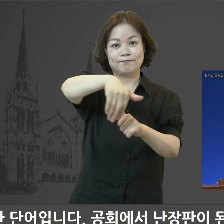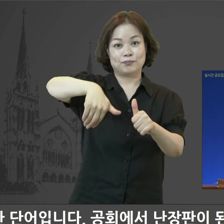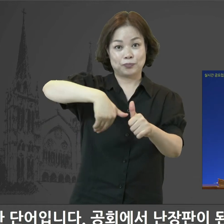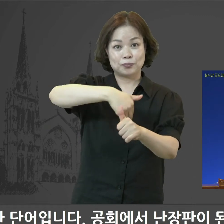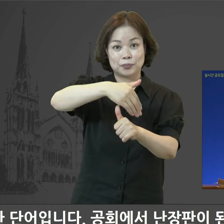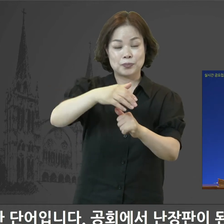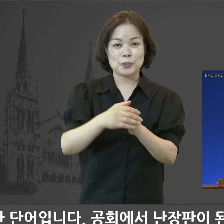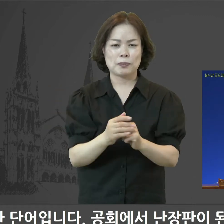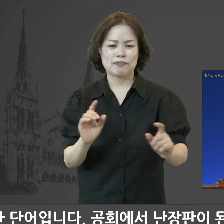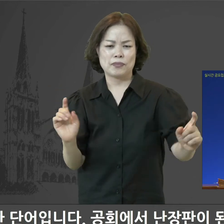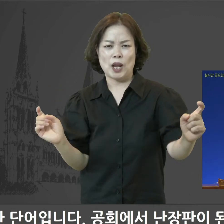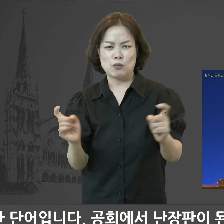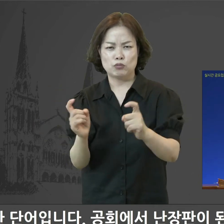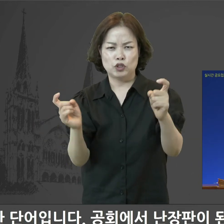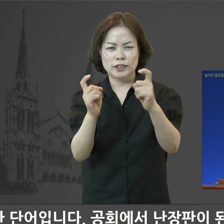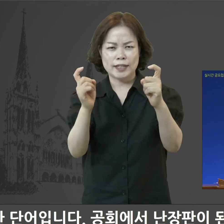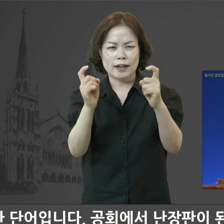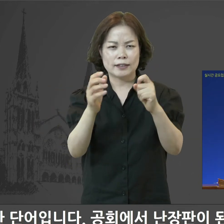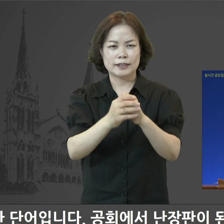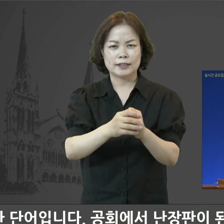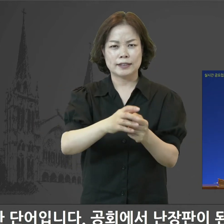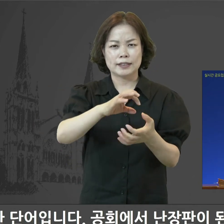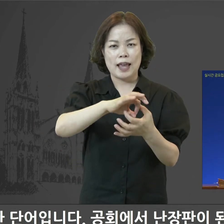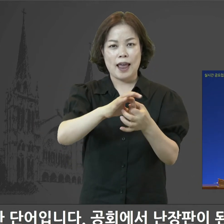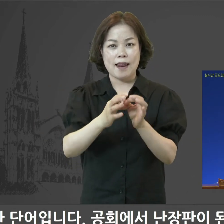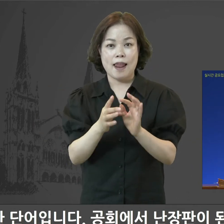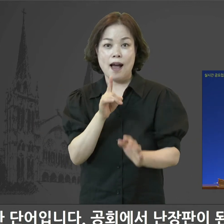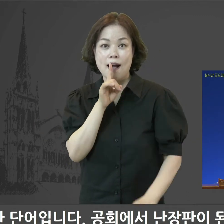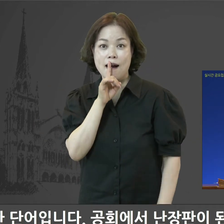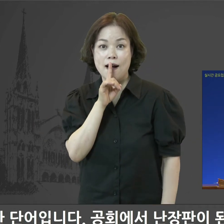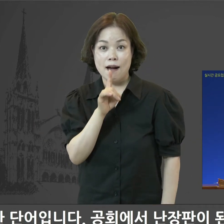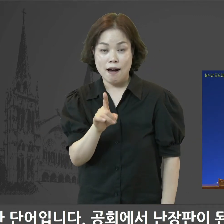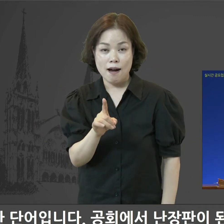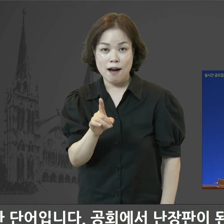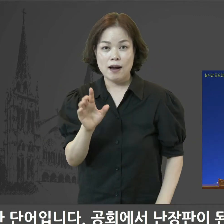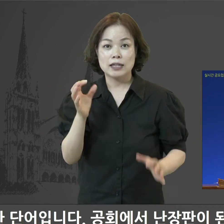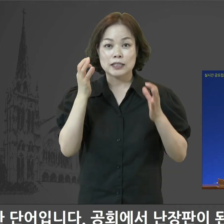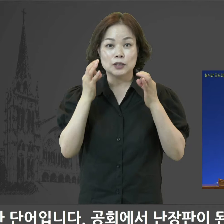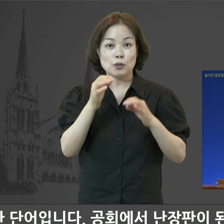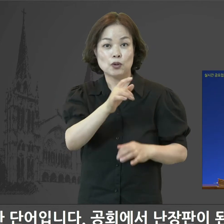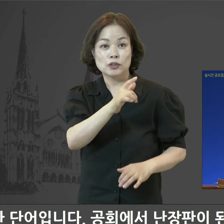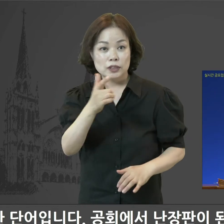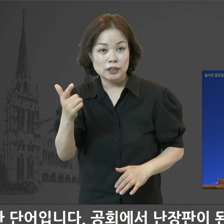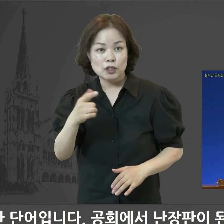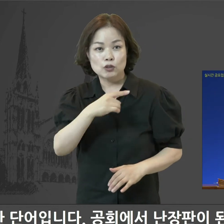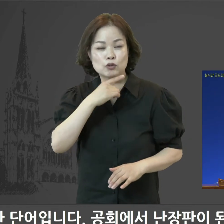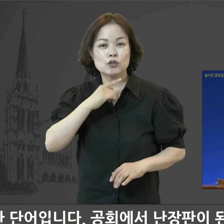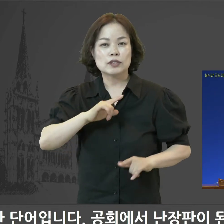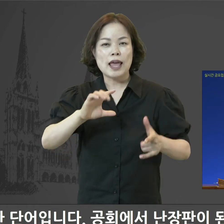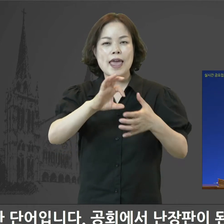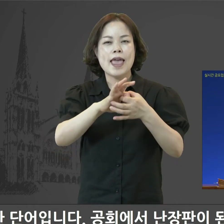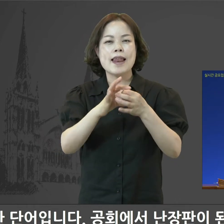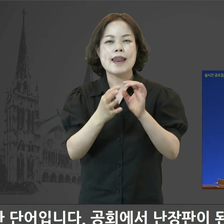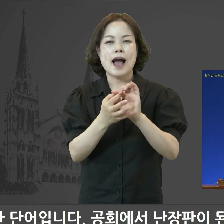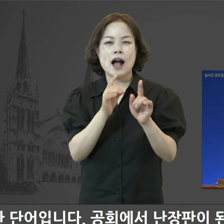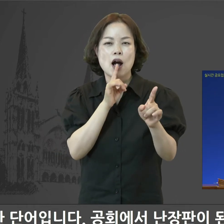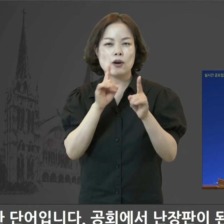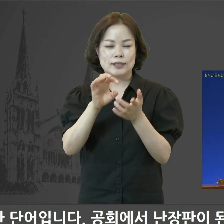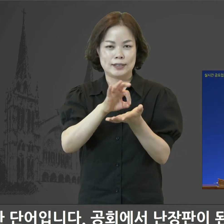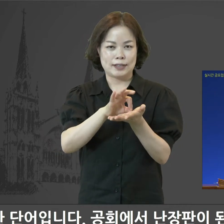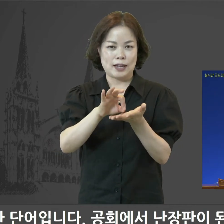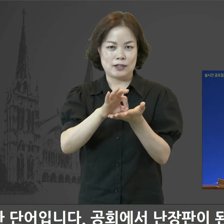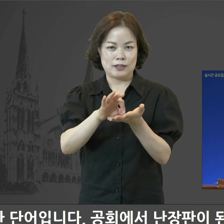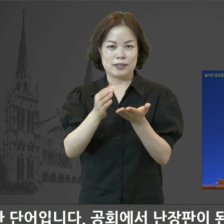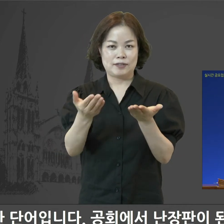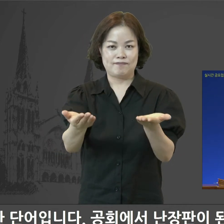이 말 밑에 있는 헬라어를 사용합니다. 이제 금요 저녁이니까 제가 주일보다는 헬라어를 조금 더 사용을